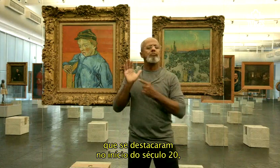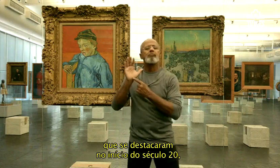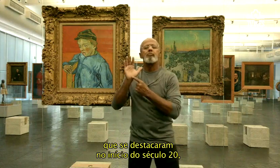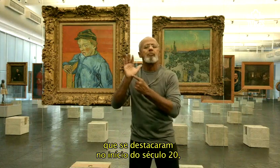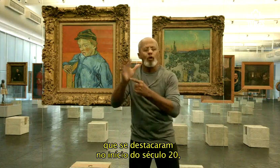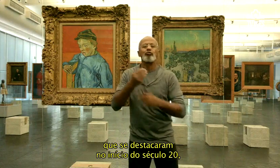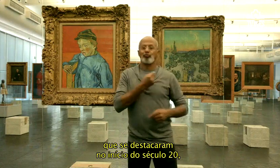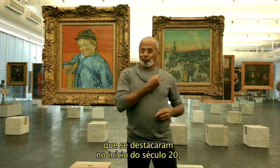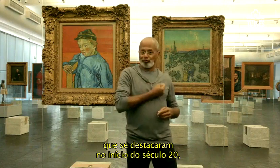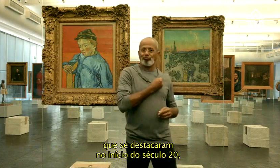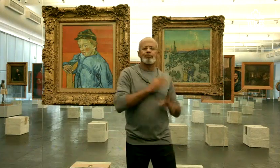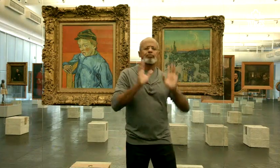século XX,